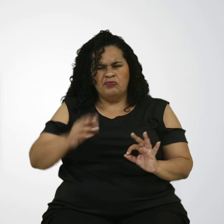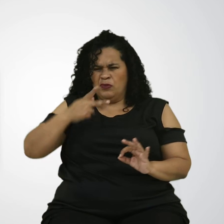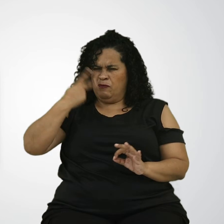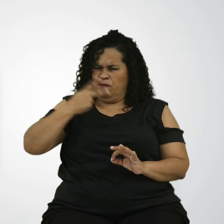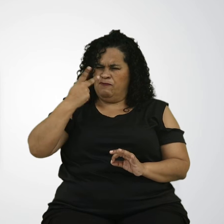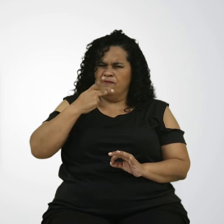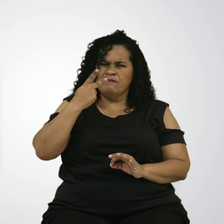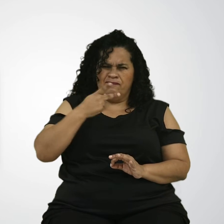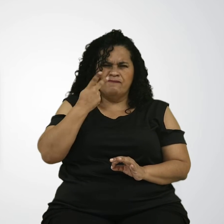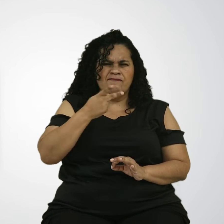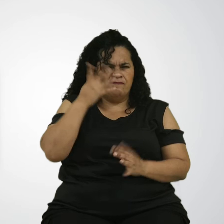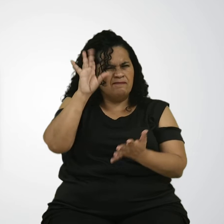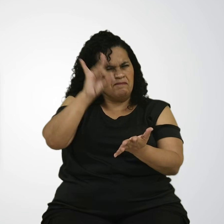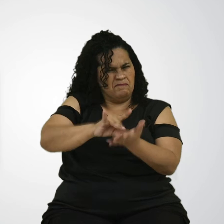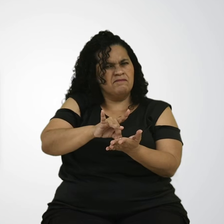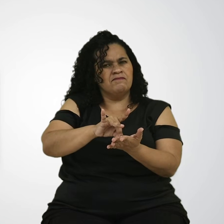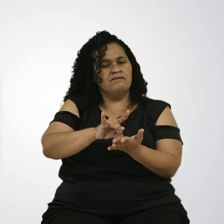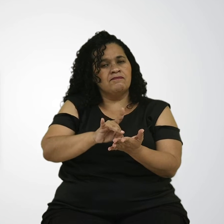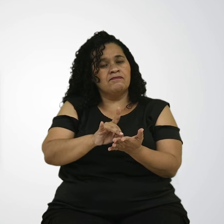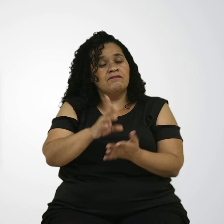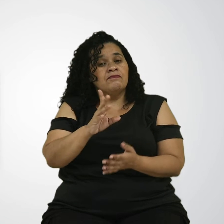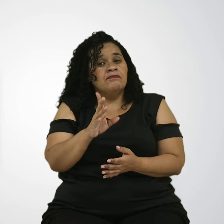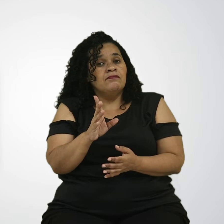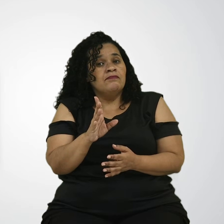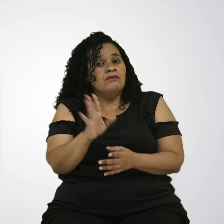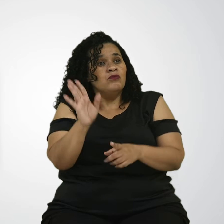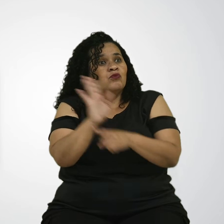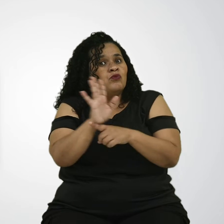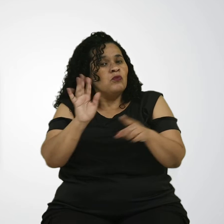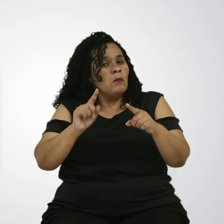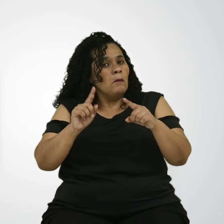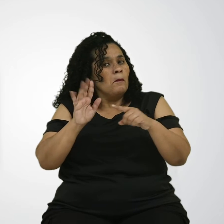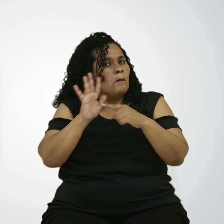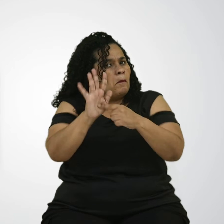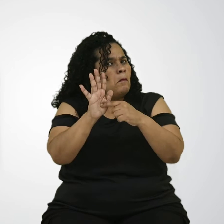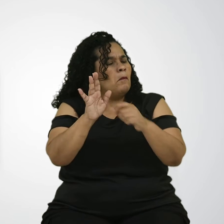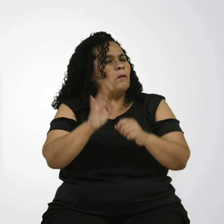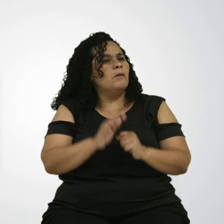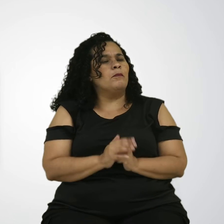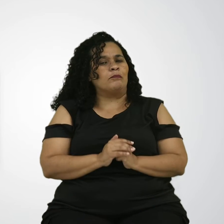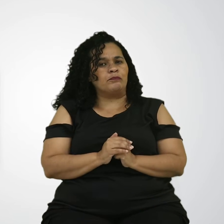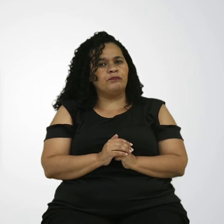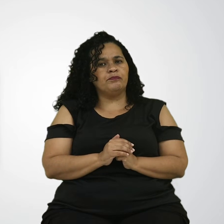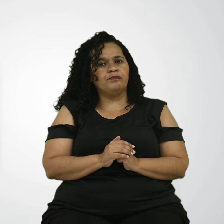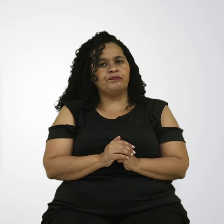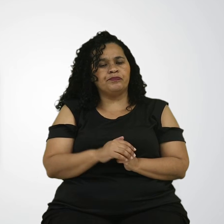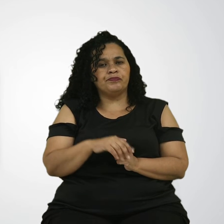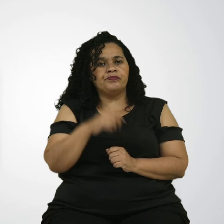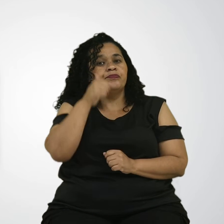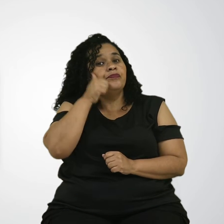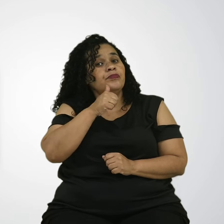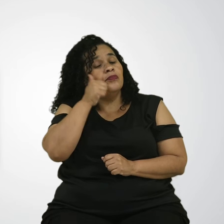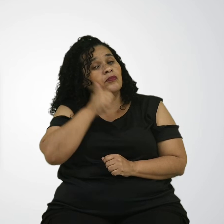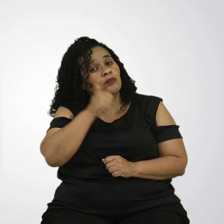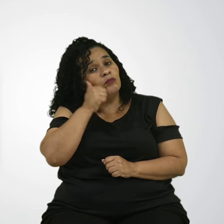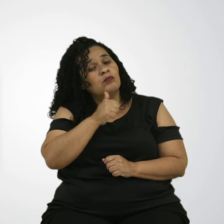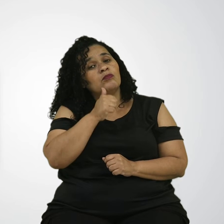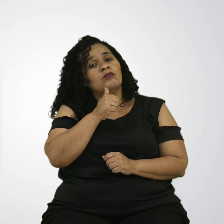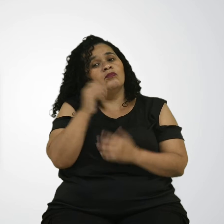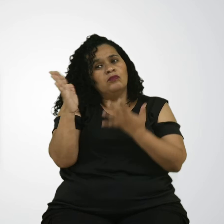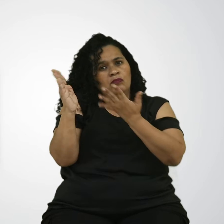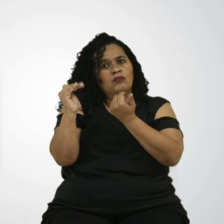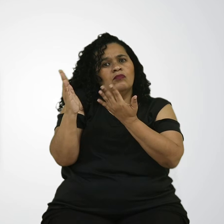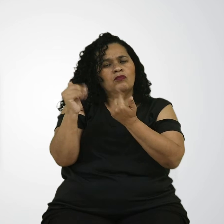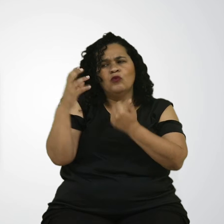implacável. E tem uma parte lá do filme onde a protagonista do filme, a moça, viaja junto